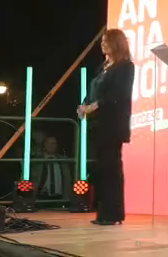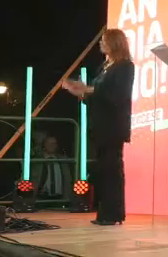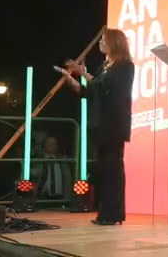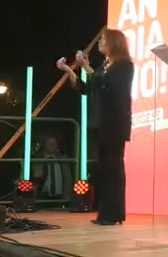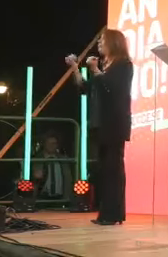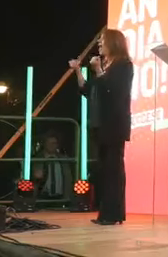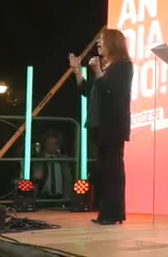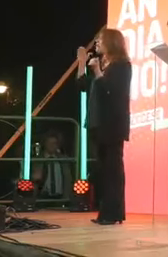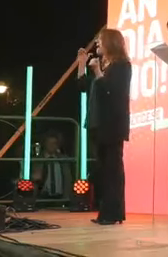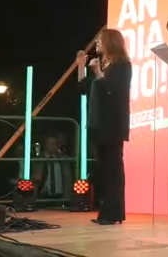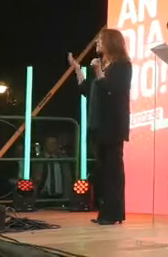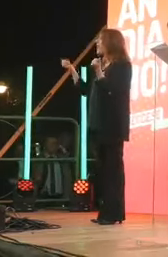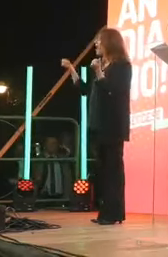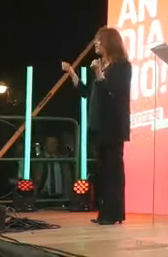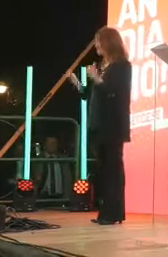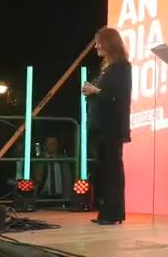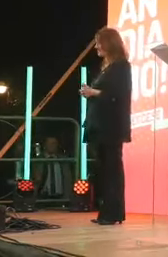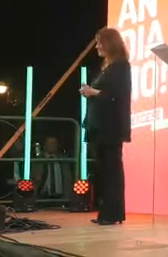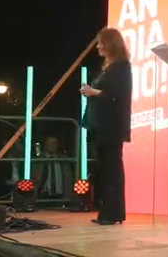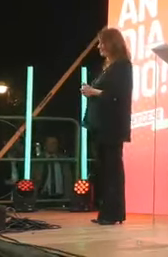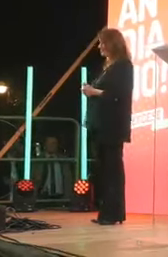Ciao Bari!